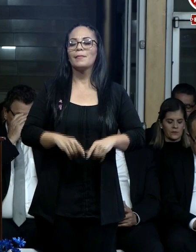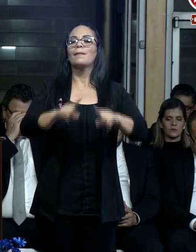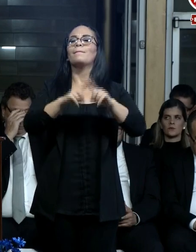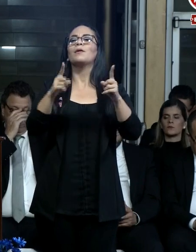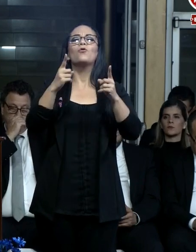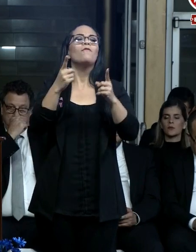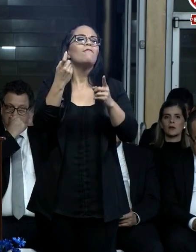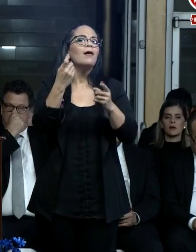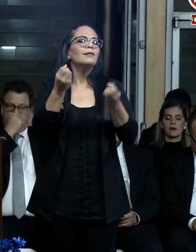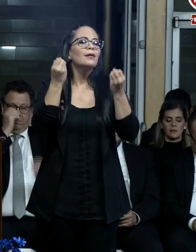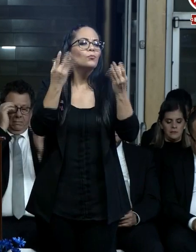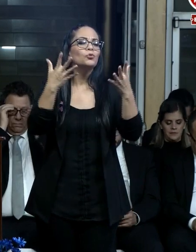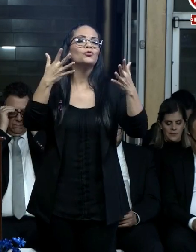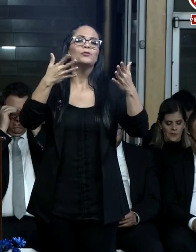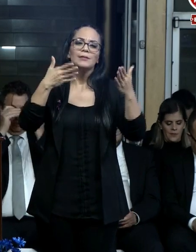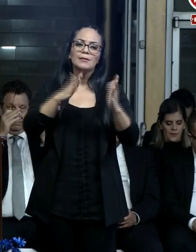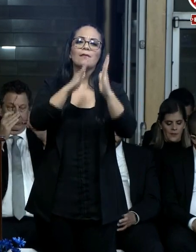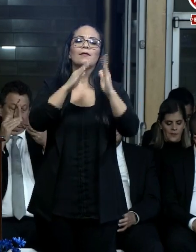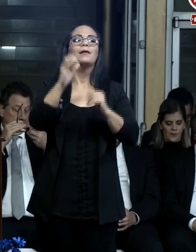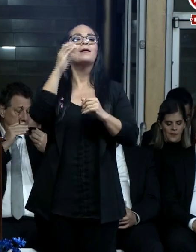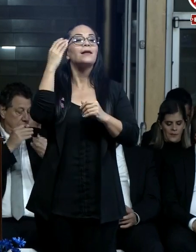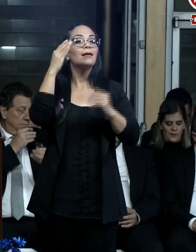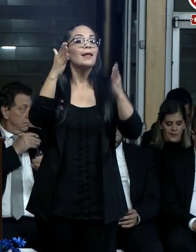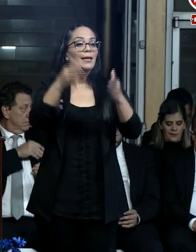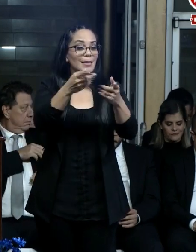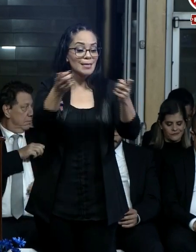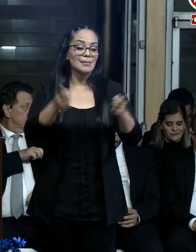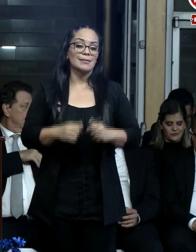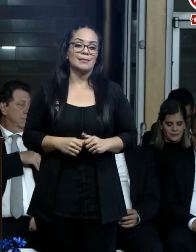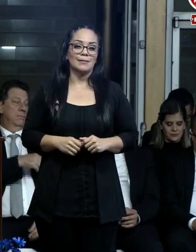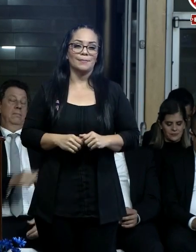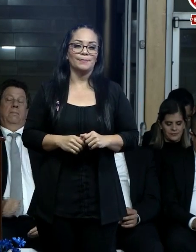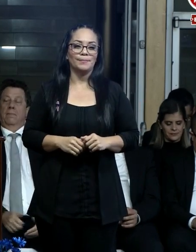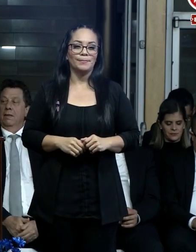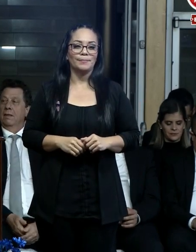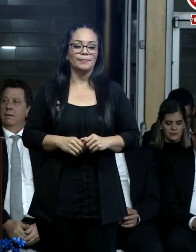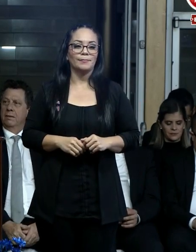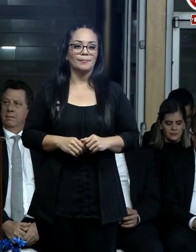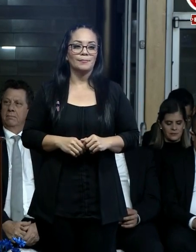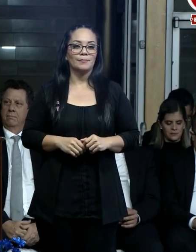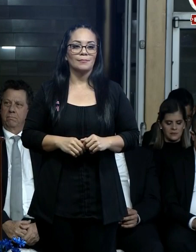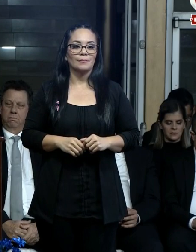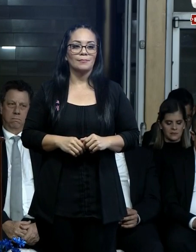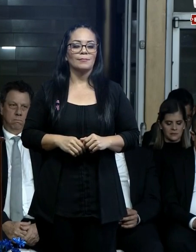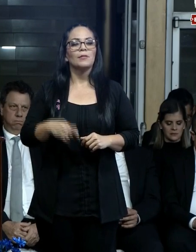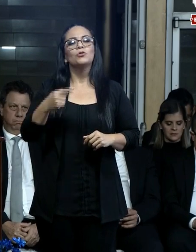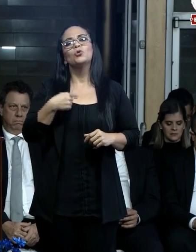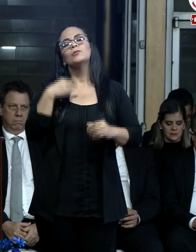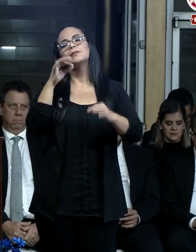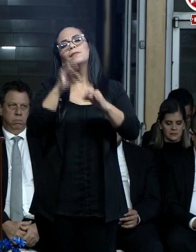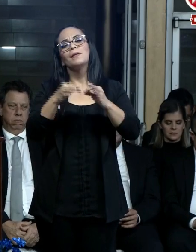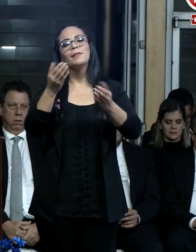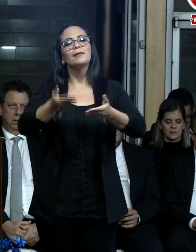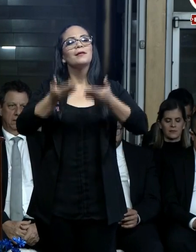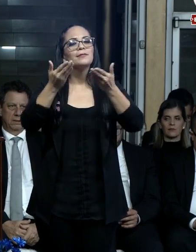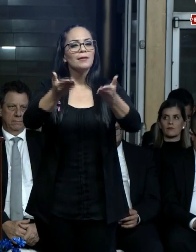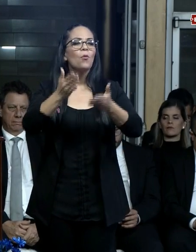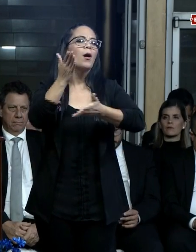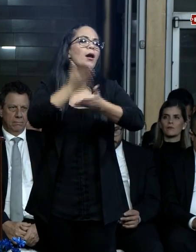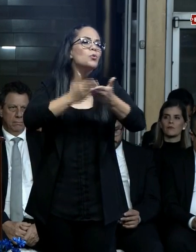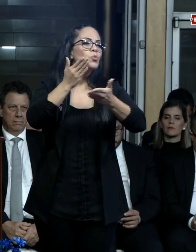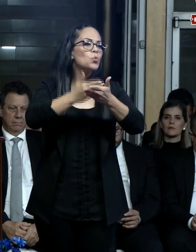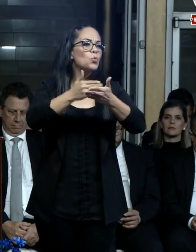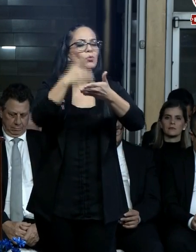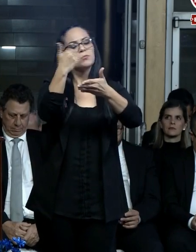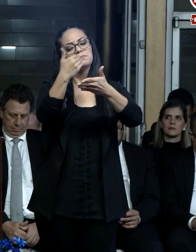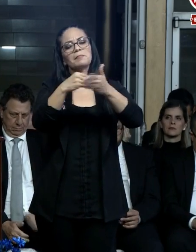quedan muchísimos desafíos, cartagineses. Les he dado nada más algunos de